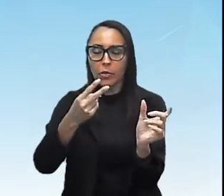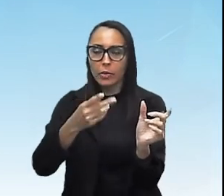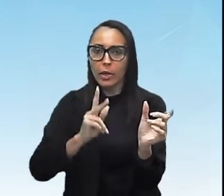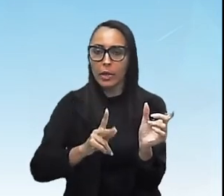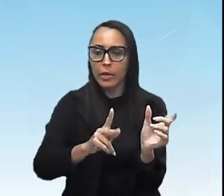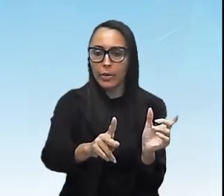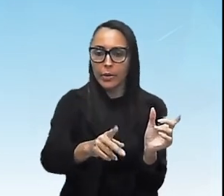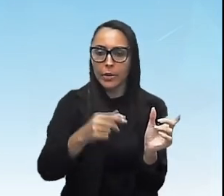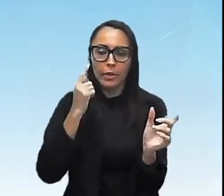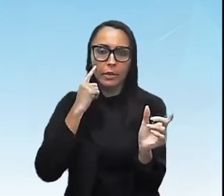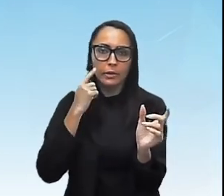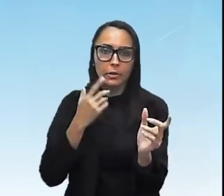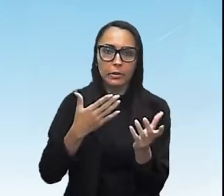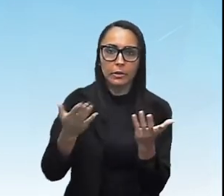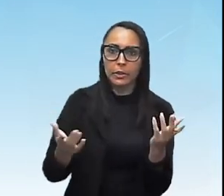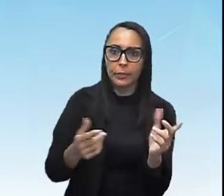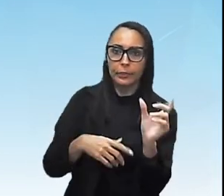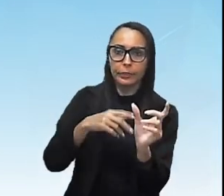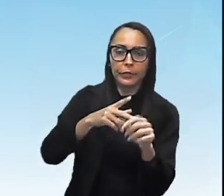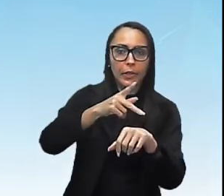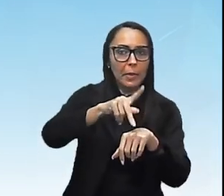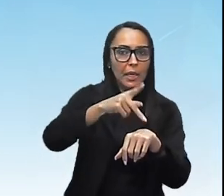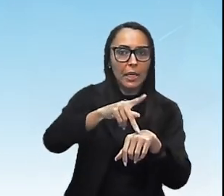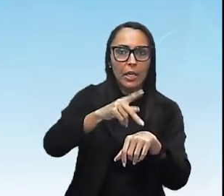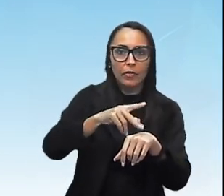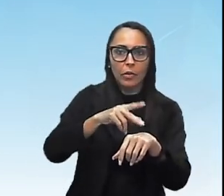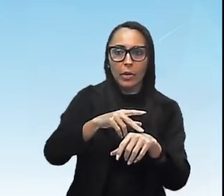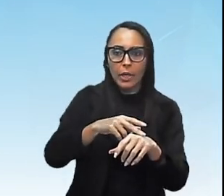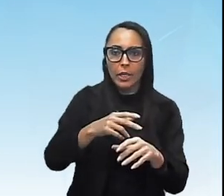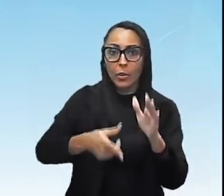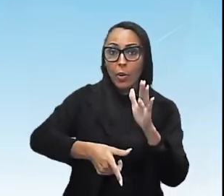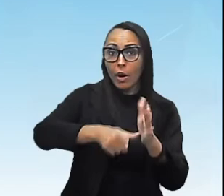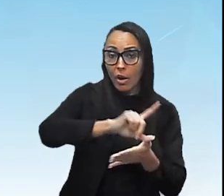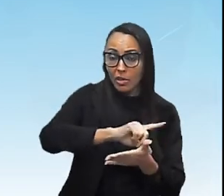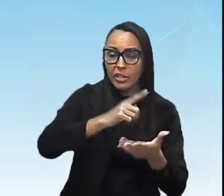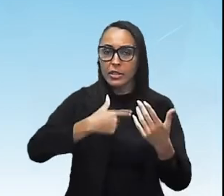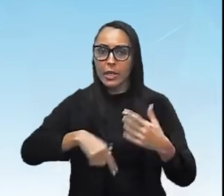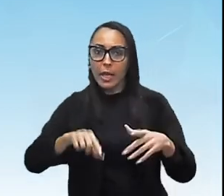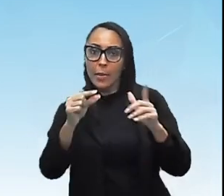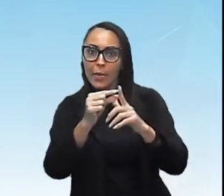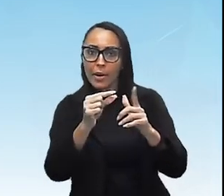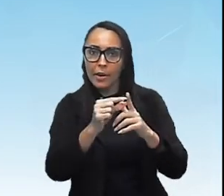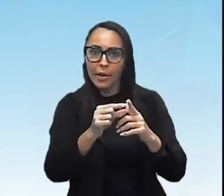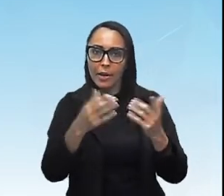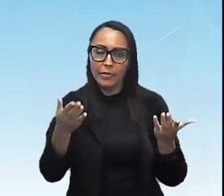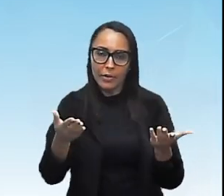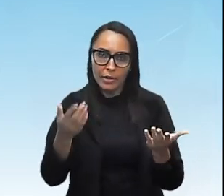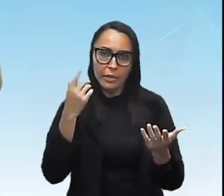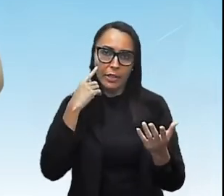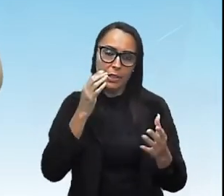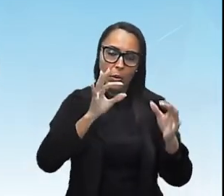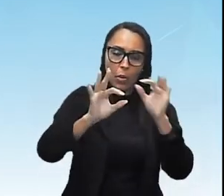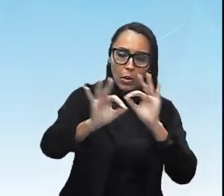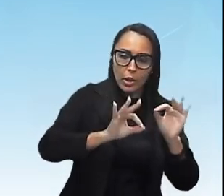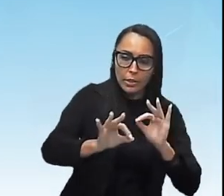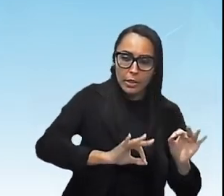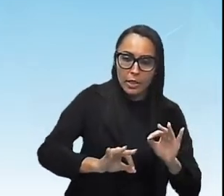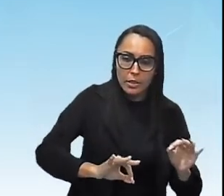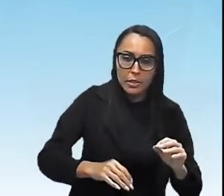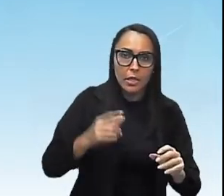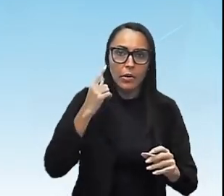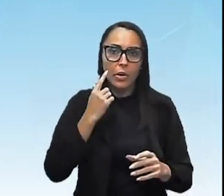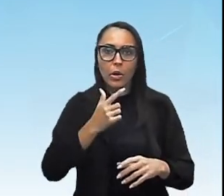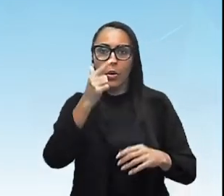temos pedra, ela não deriva de uma outra, certo? Por esse processo de formação, outras